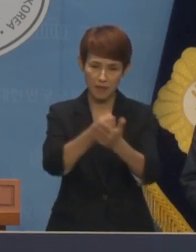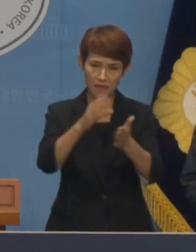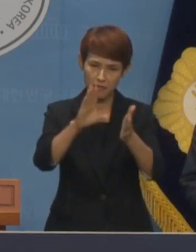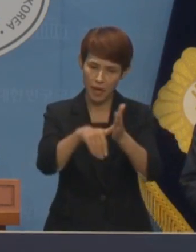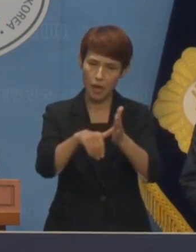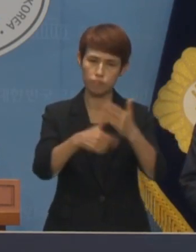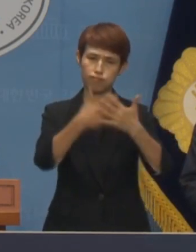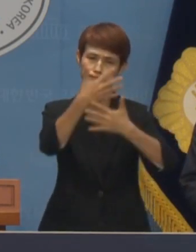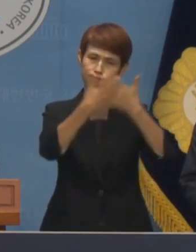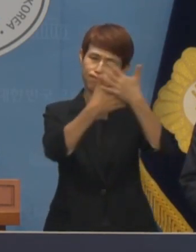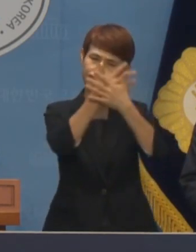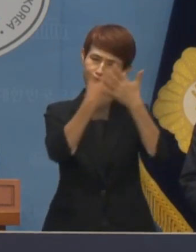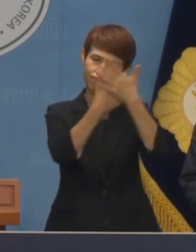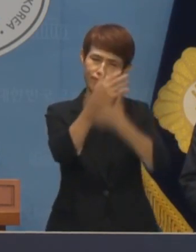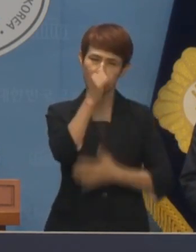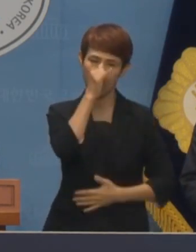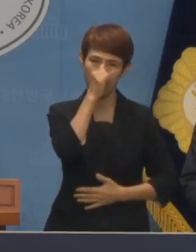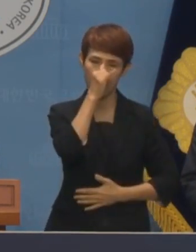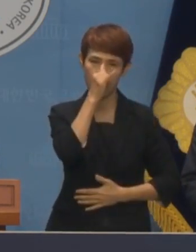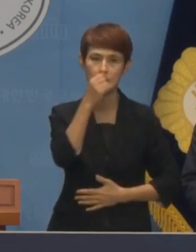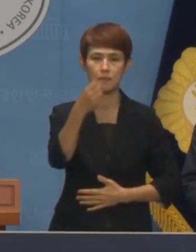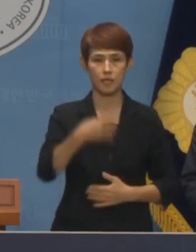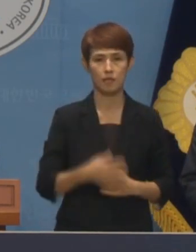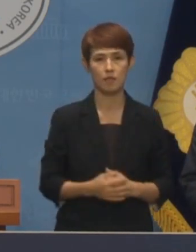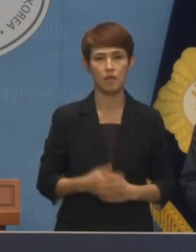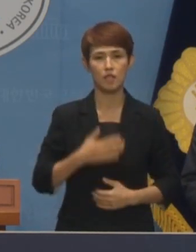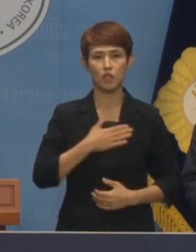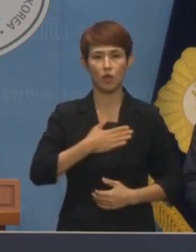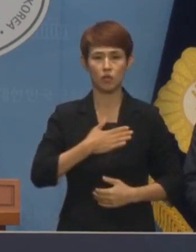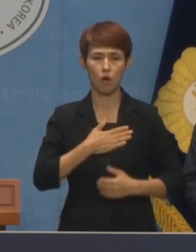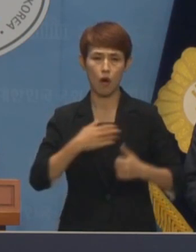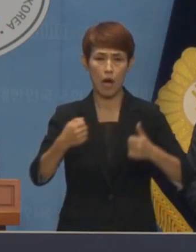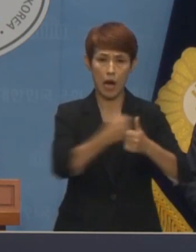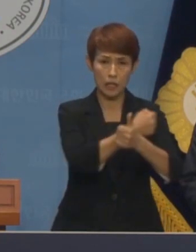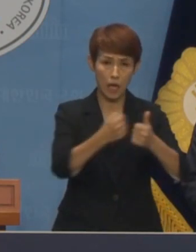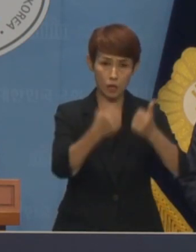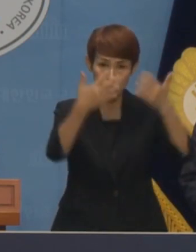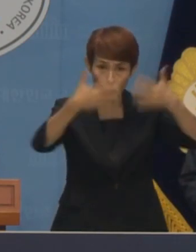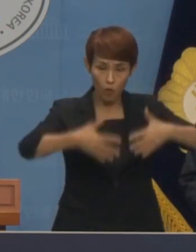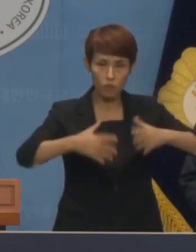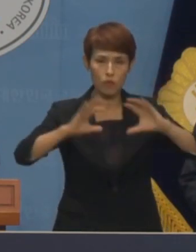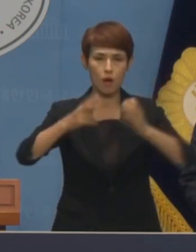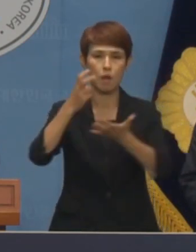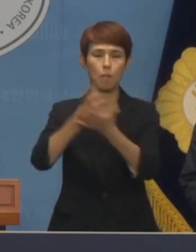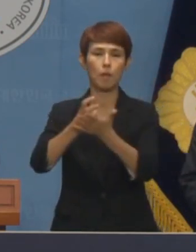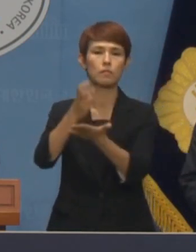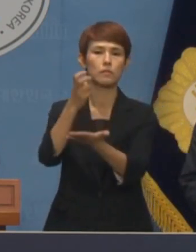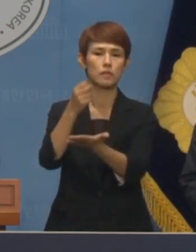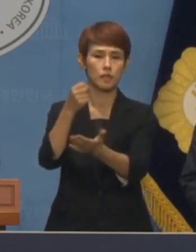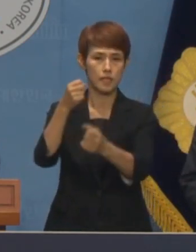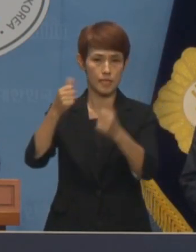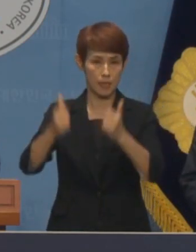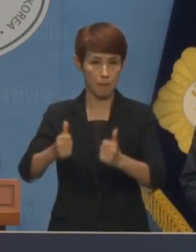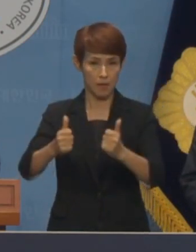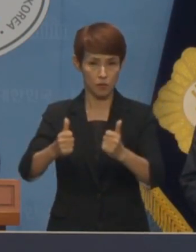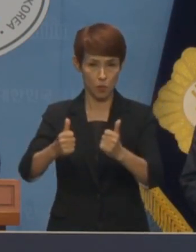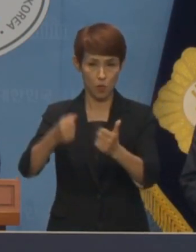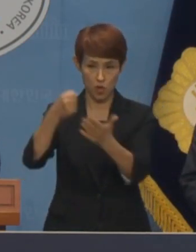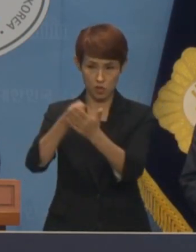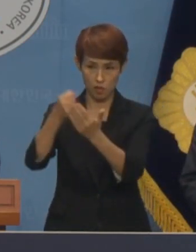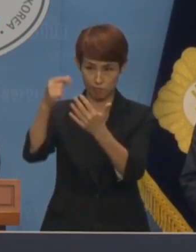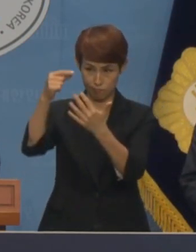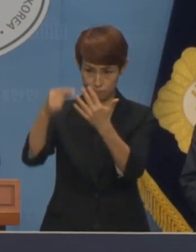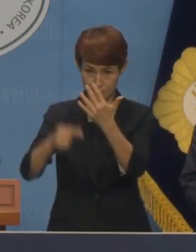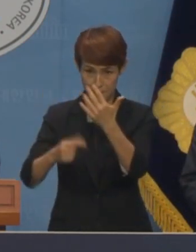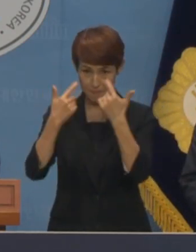모호하다고 판단한 적이 있습니다. 정서적 학대 행위의 요건을 헌법재판소 결정례를 참고하여 구체화하고